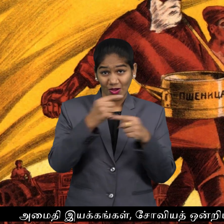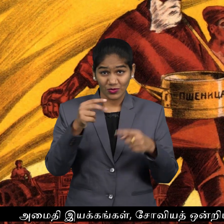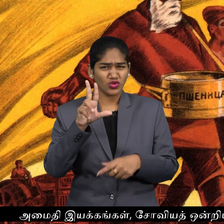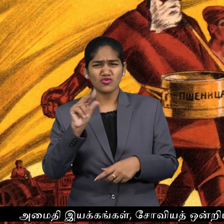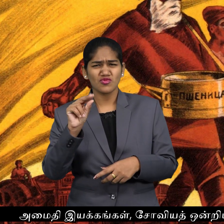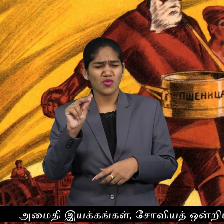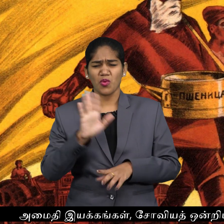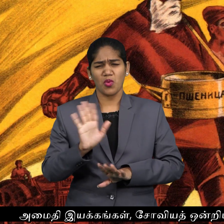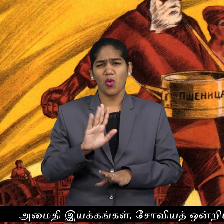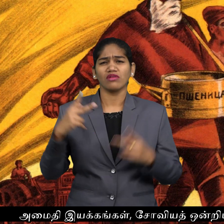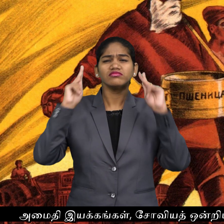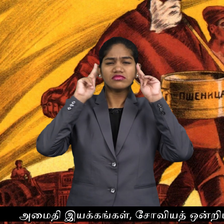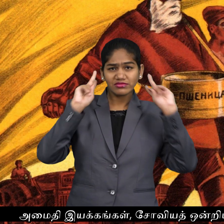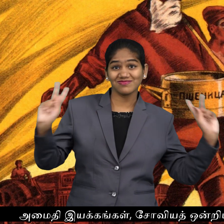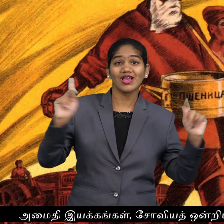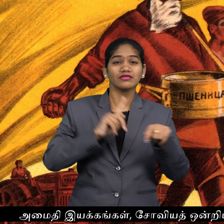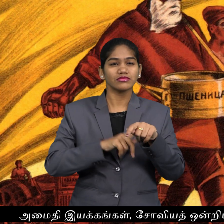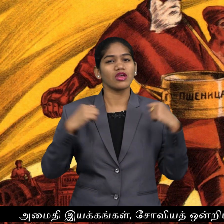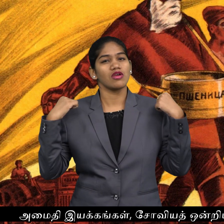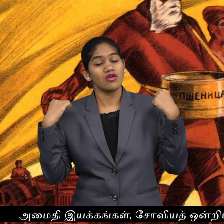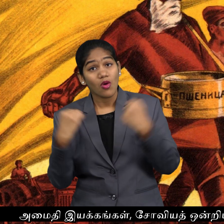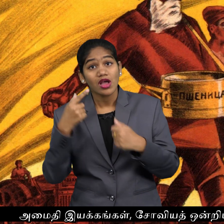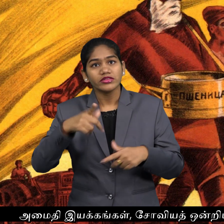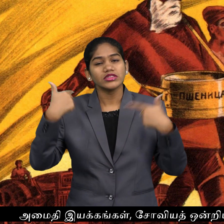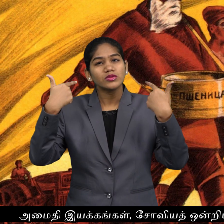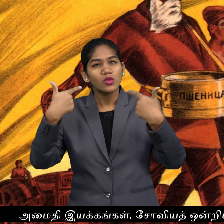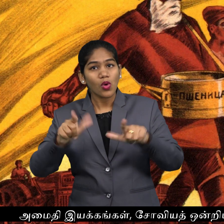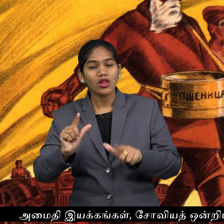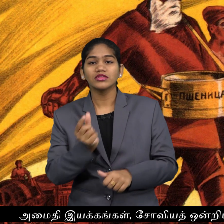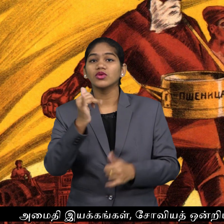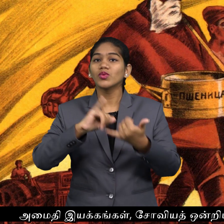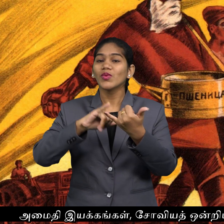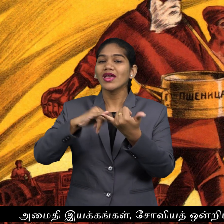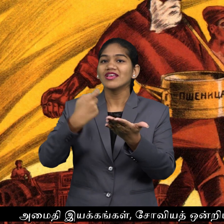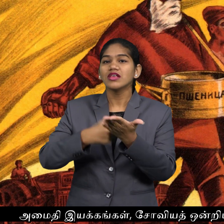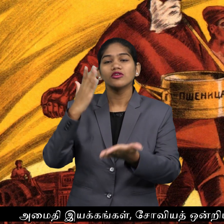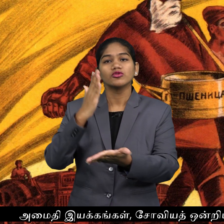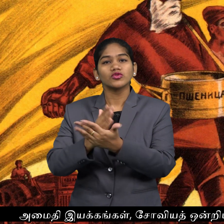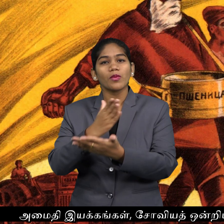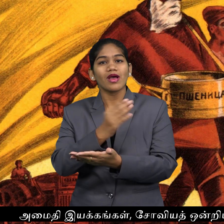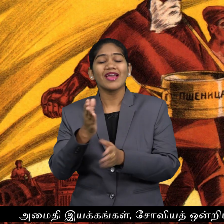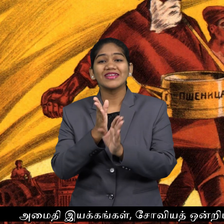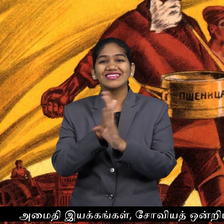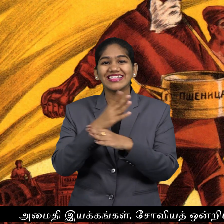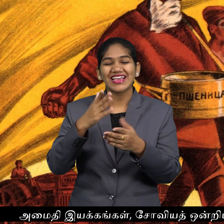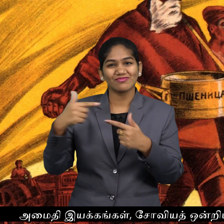அமைதி இயக்கங்கள். சோவியத் ஒன்றியத்தின் சரிவு மற்றும் பனிப்போரின் முடிவு.